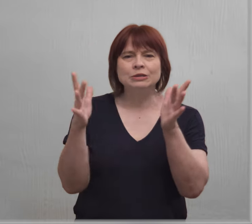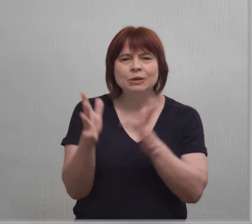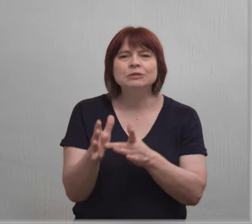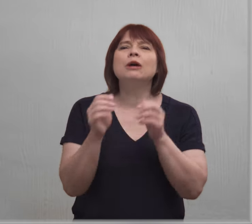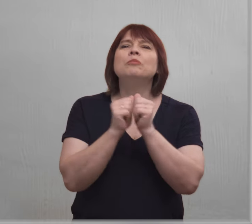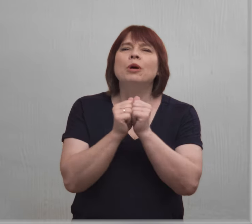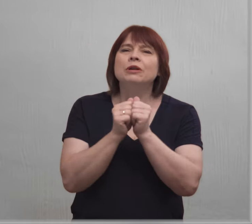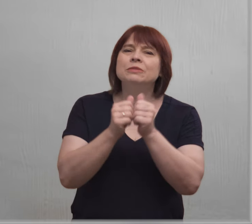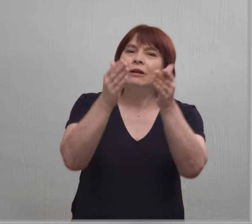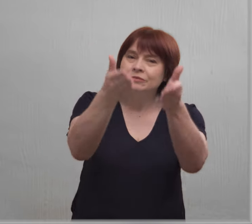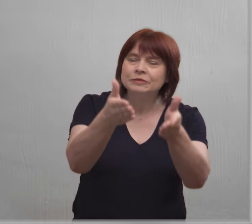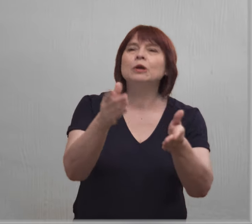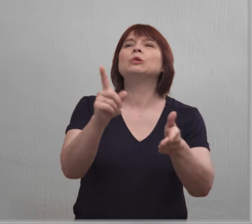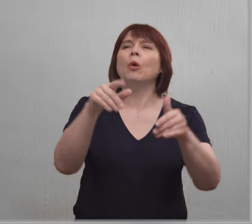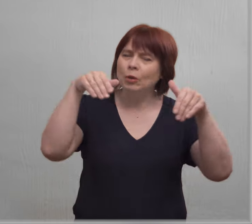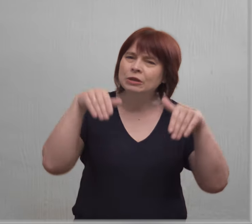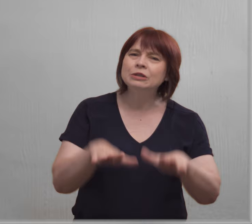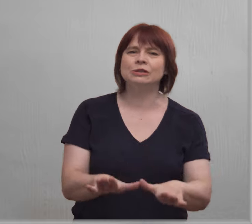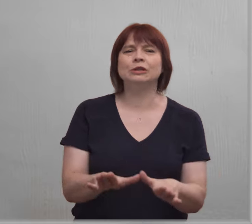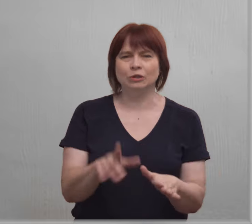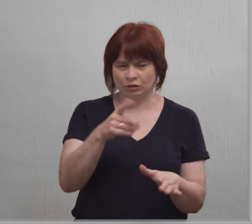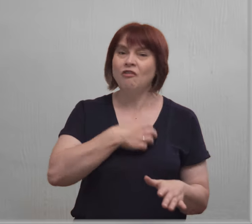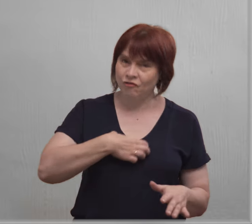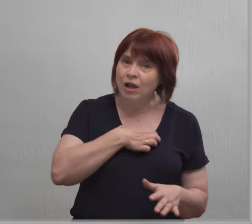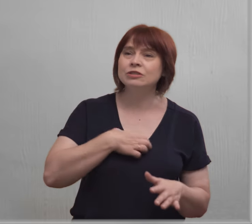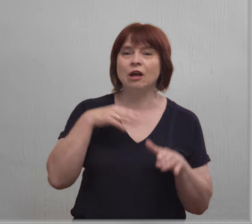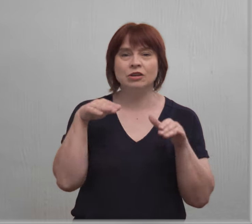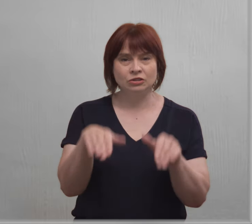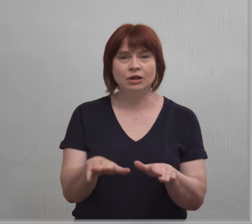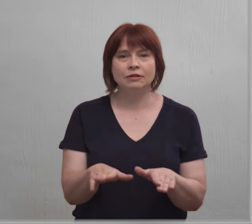главное решение, знаменательное решение. Для меня это